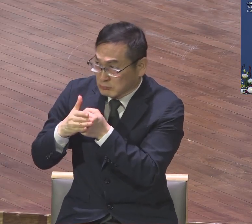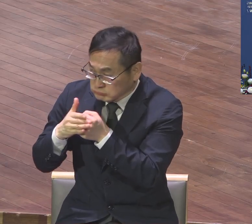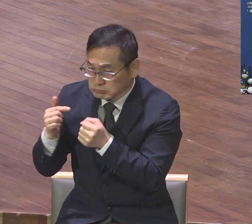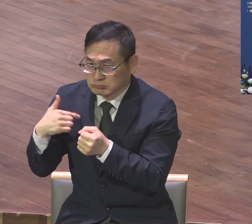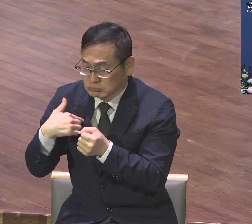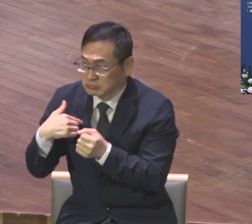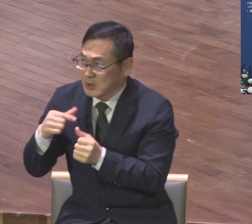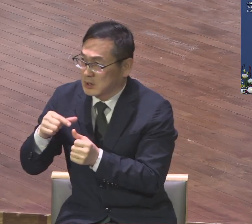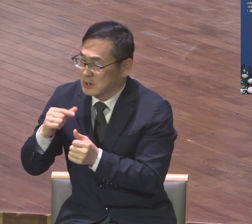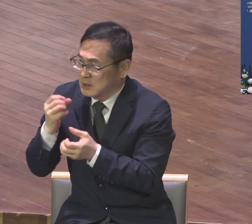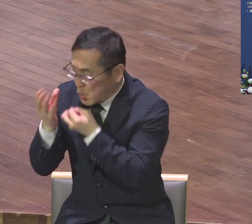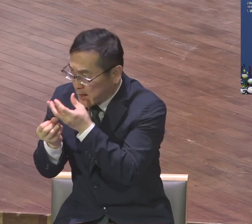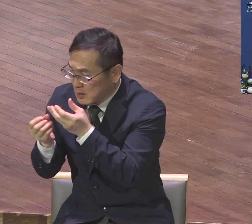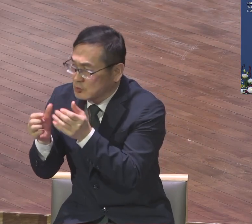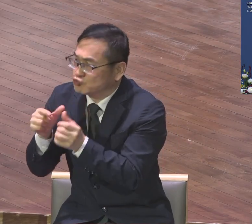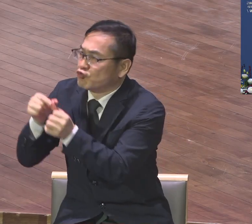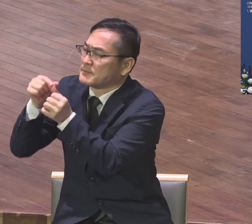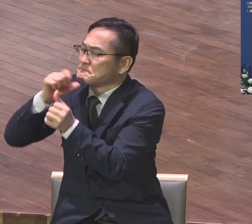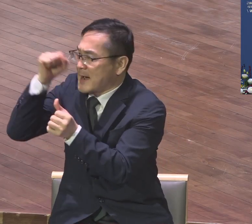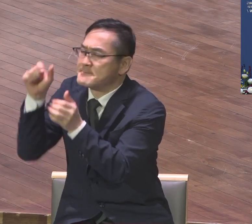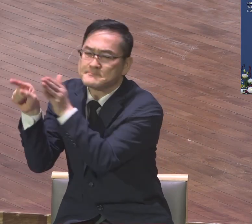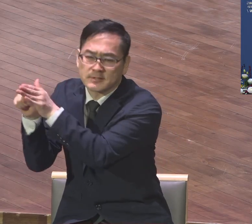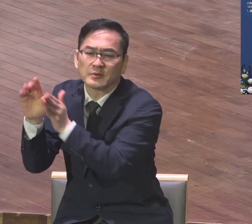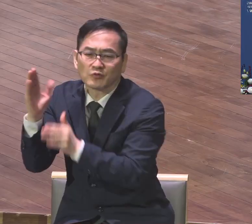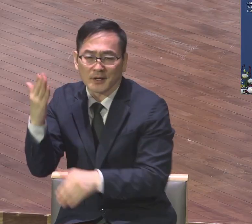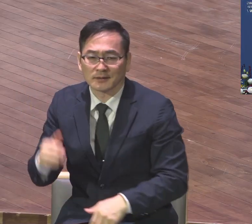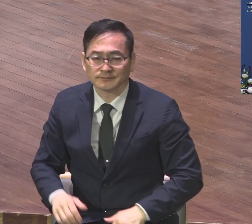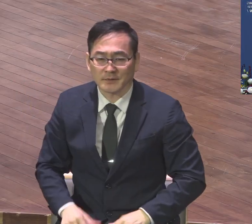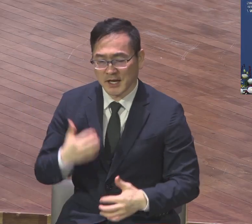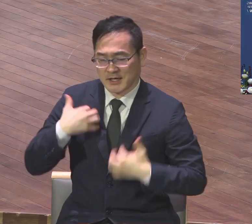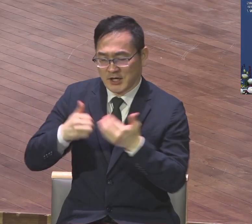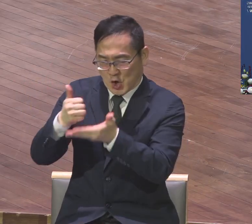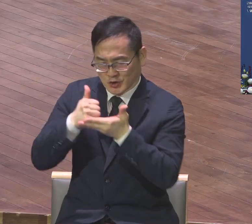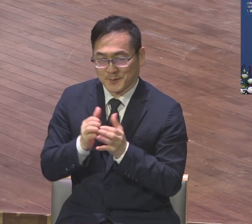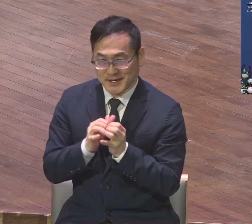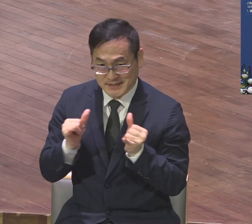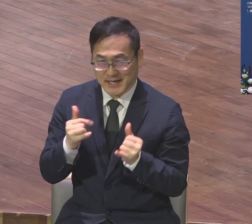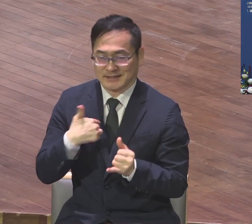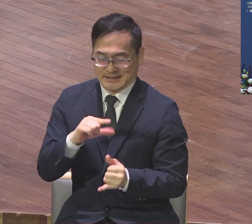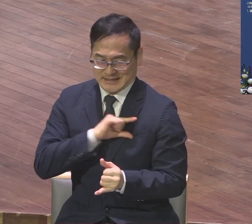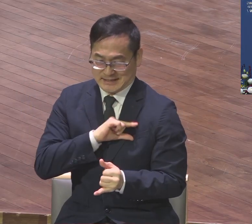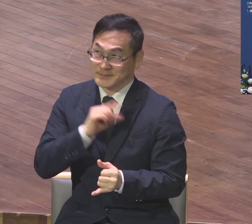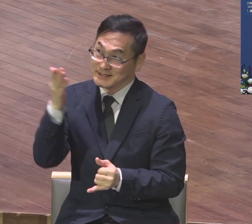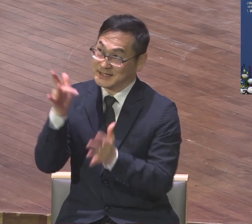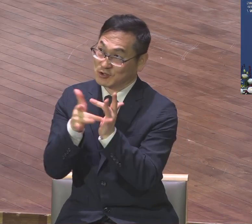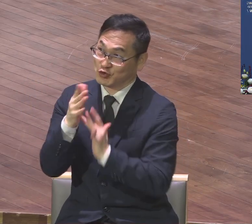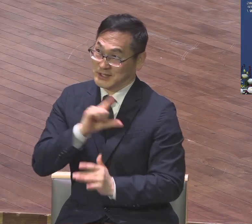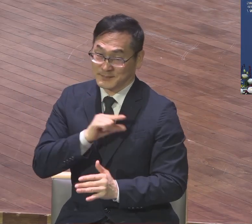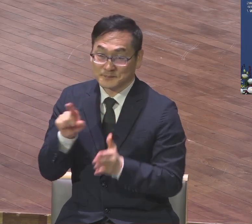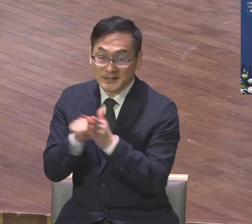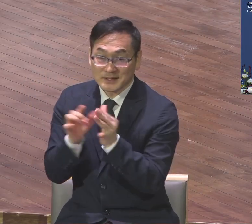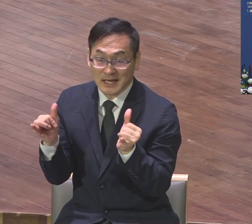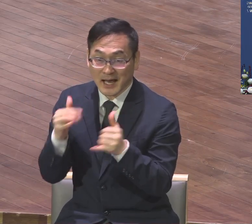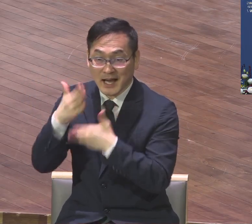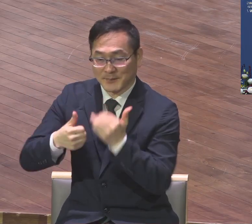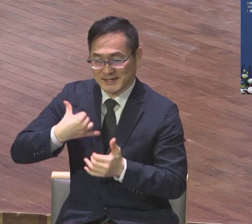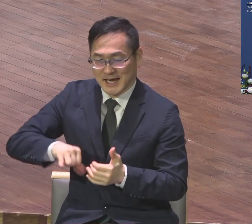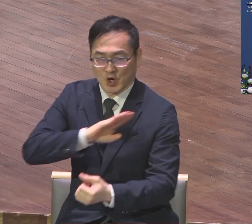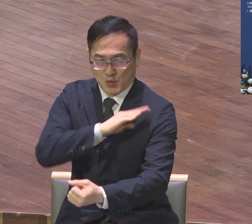자 곧 그 이름을 믿는 자는 하나님의 자녀가 되는 권세를 주셨으니.